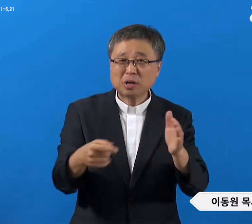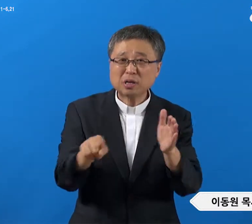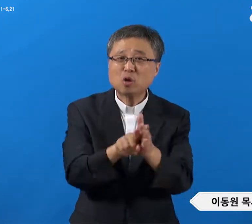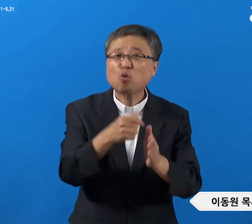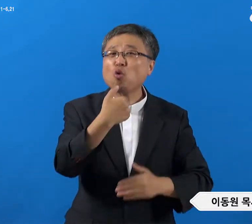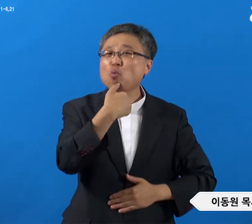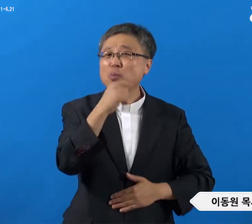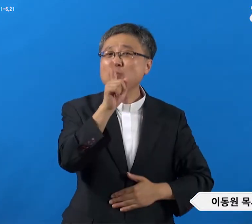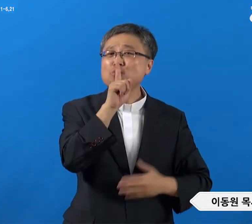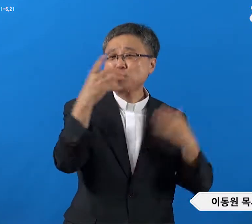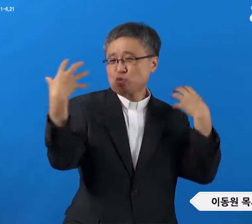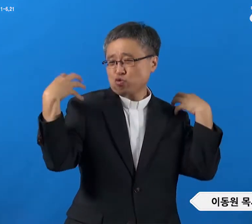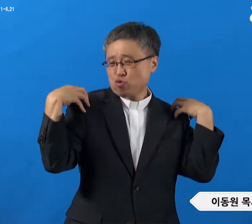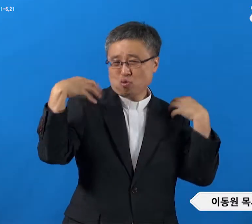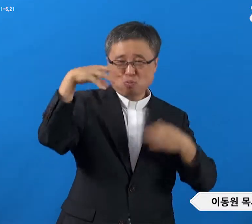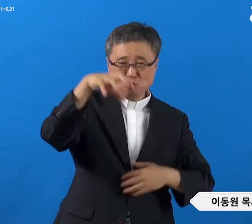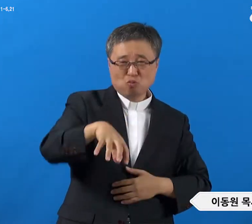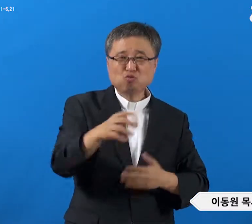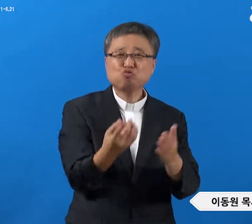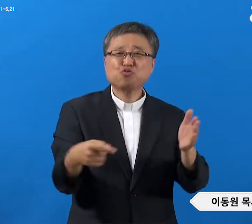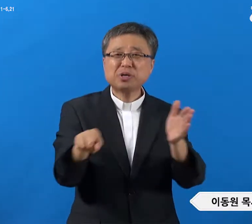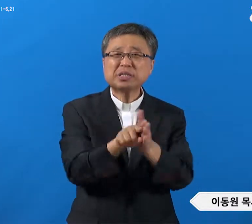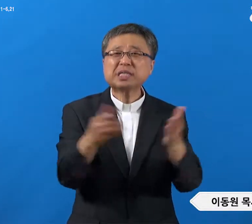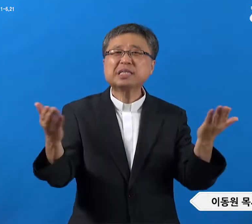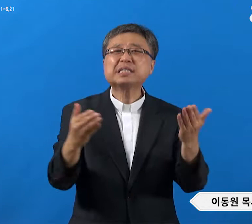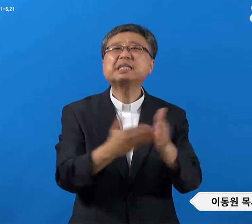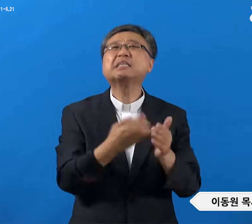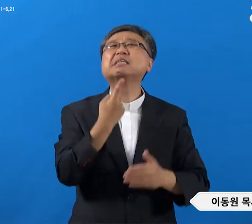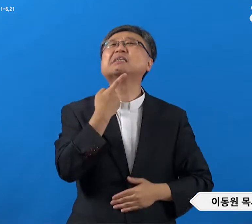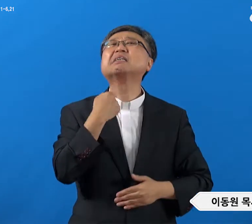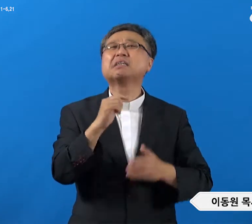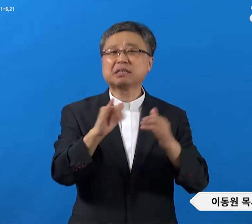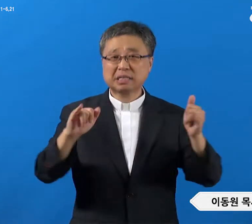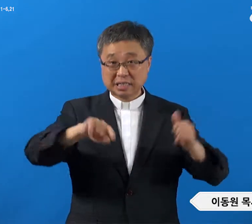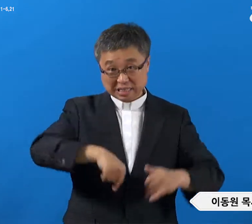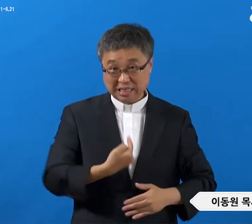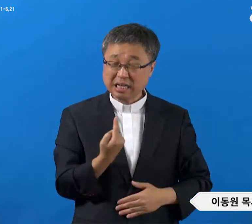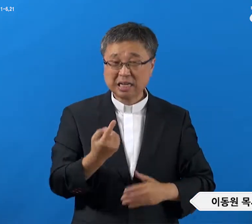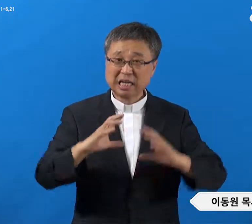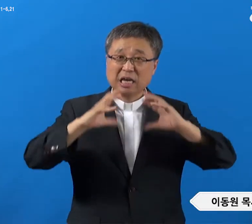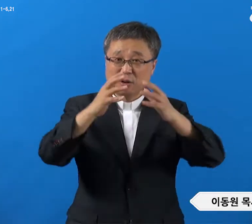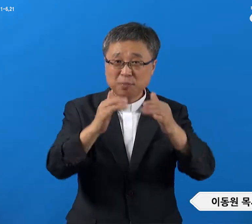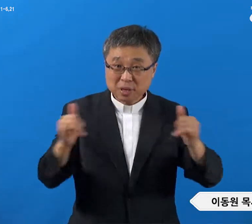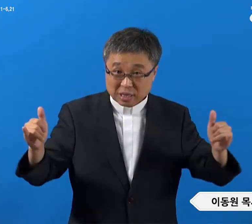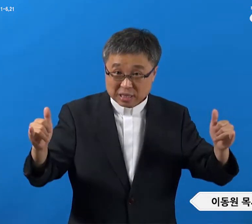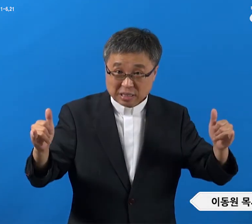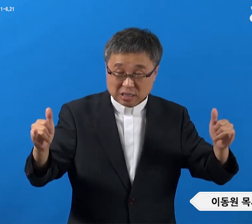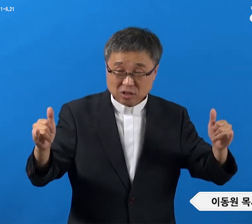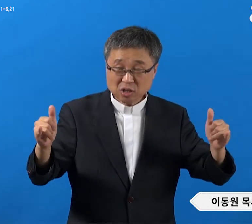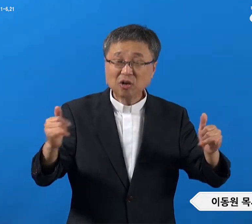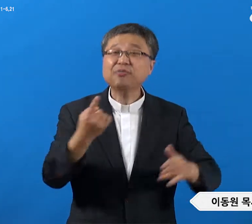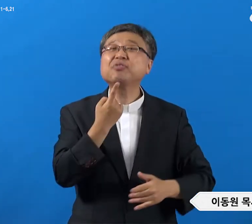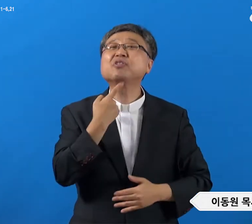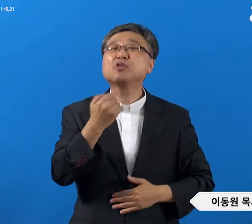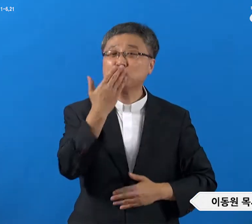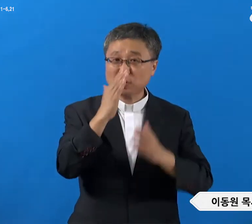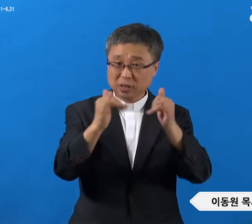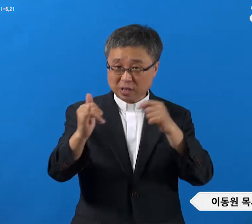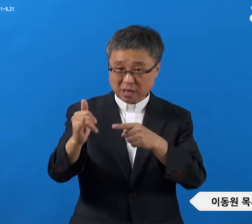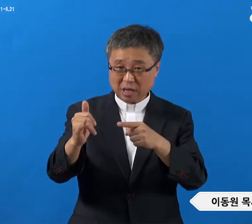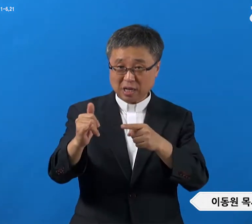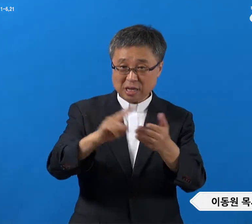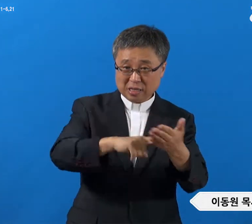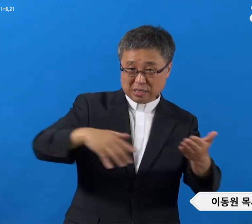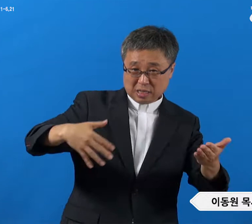로마 정부를 위해서 일하고 있던 사람이고 그들은 자기의 동족인 유대인들에게 세금을 걷어 로마 사람들에게